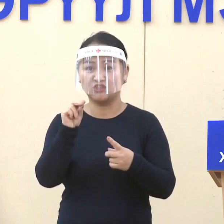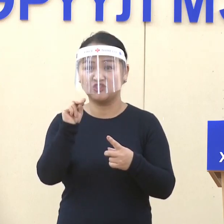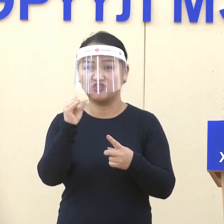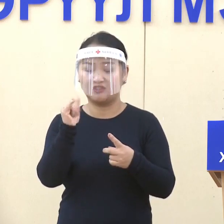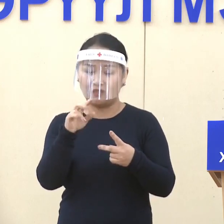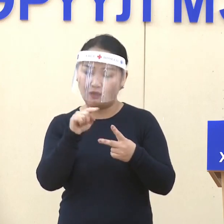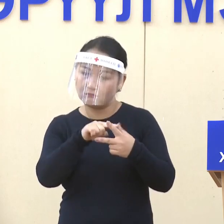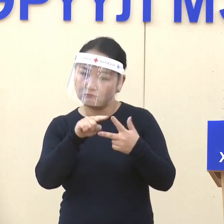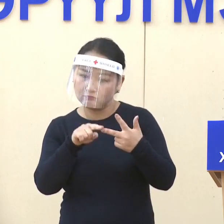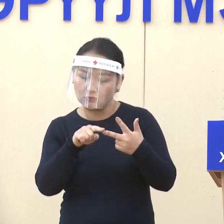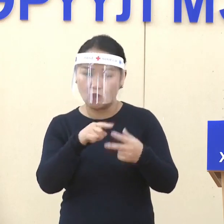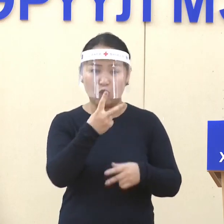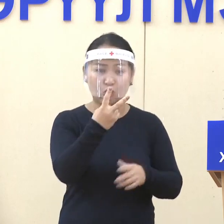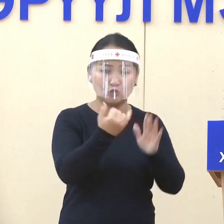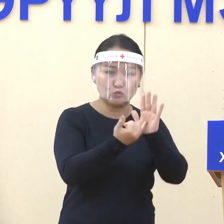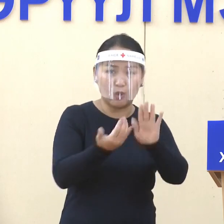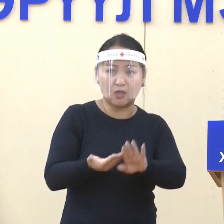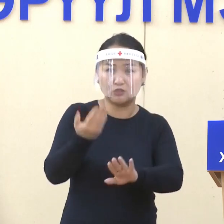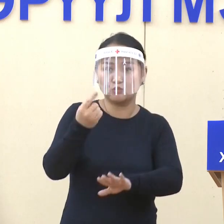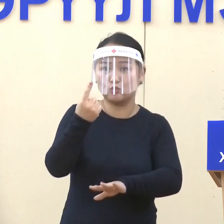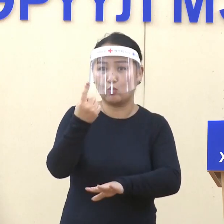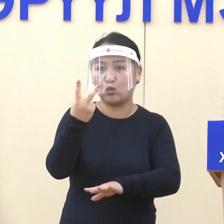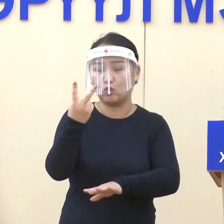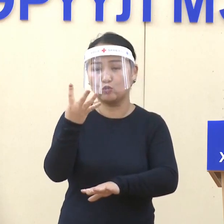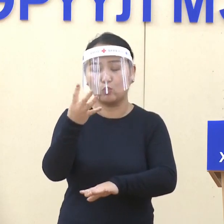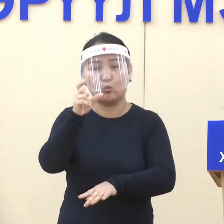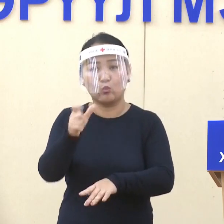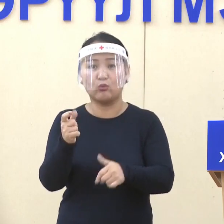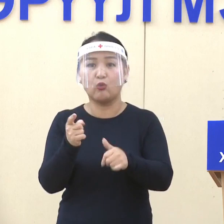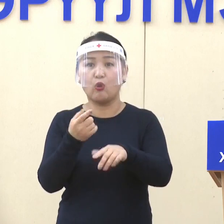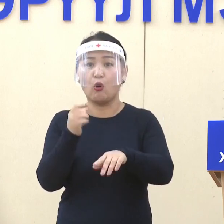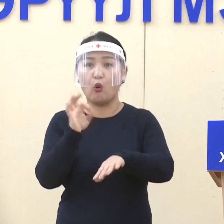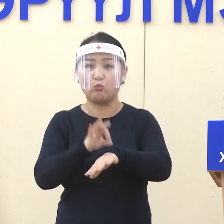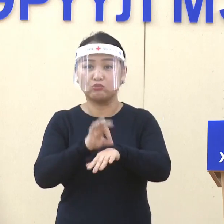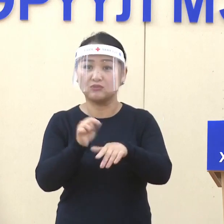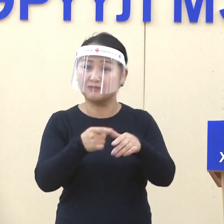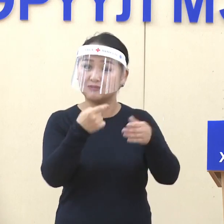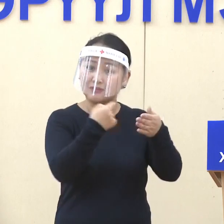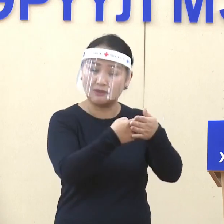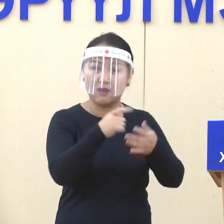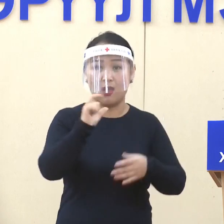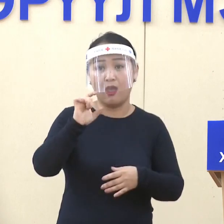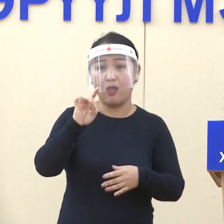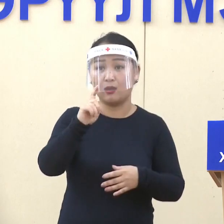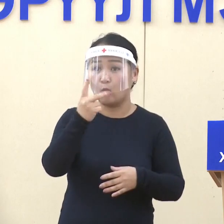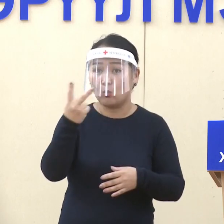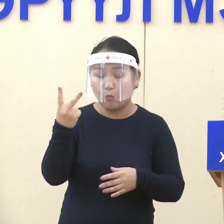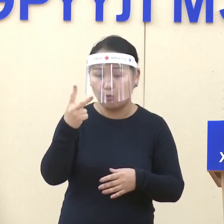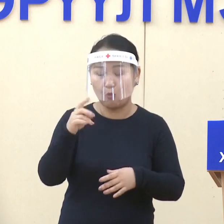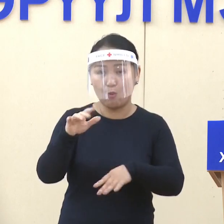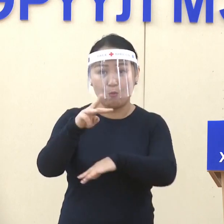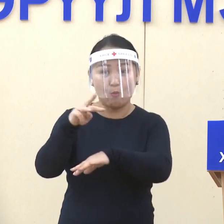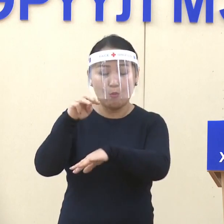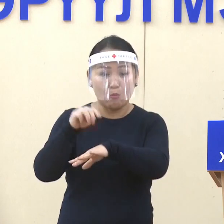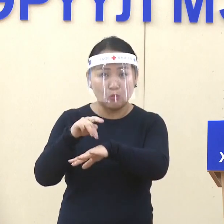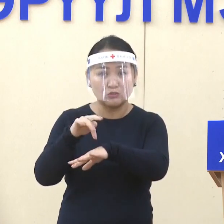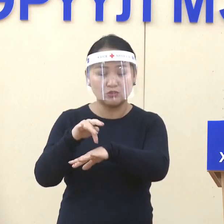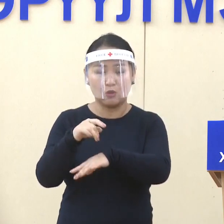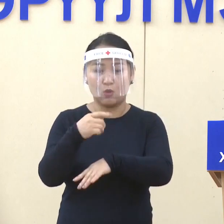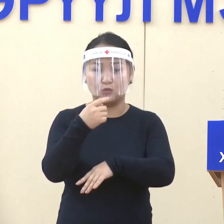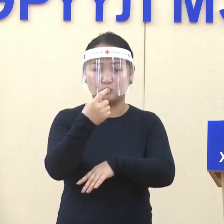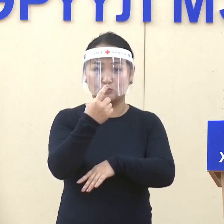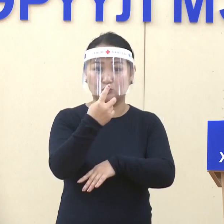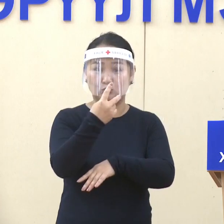26-аас 124 хүнээр бол нэмж бүртгэгдсэн байна. За ялангуяа Эрхүү мужид бол 232 хүн шинээр халдвар